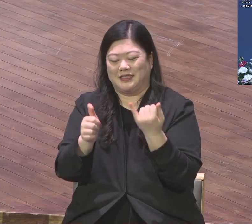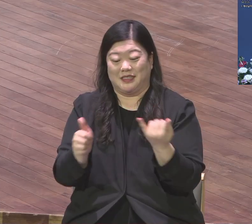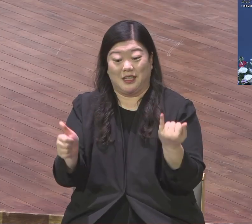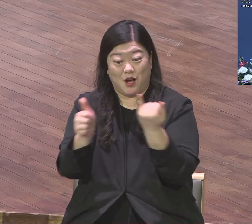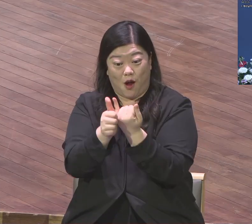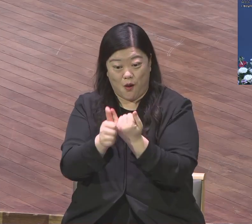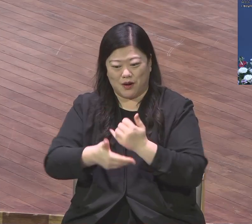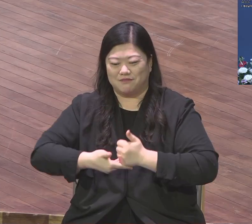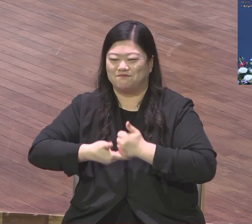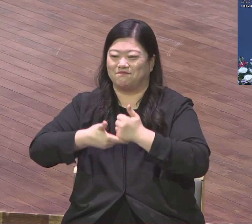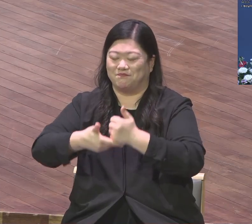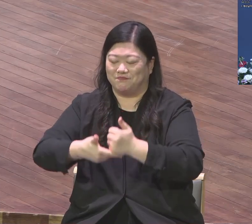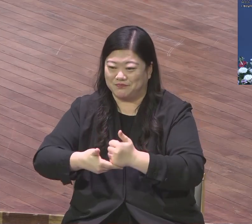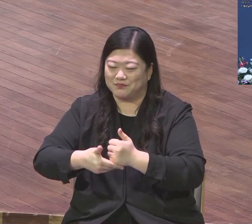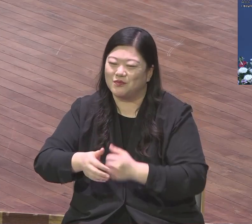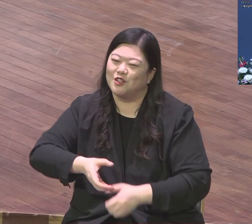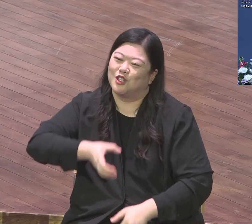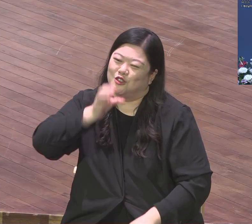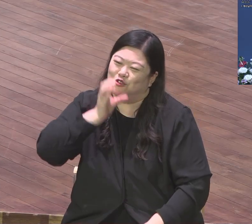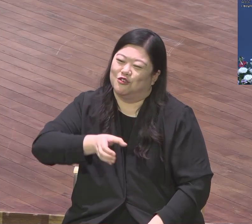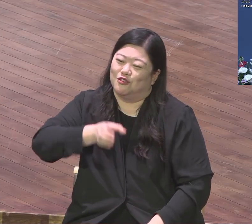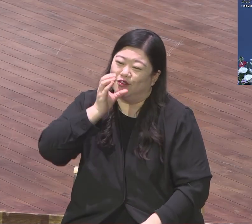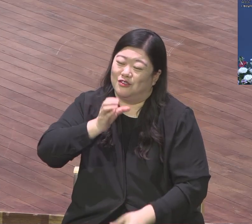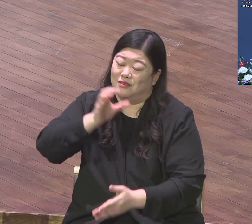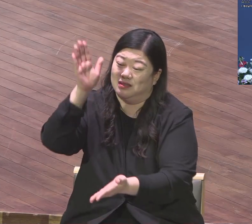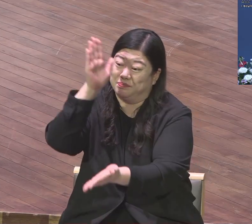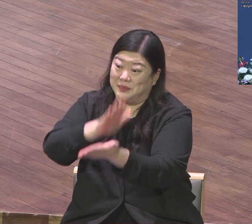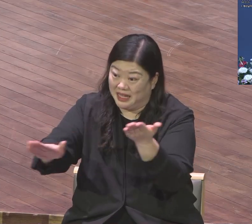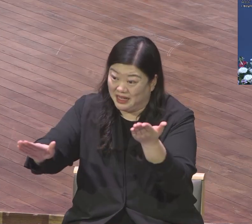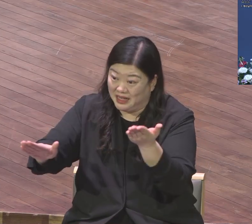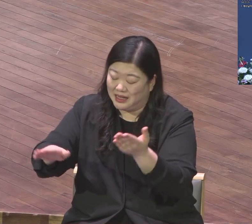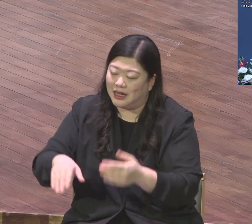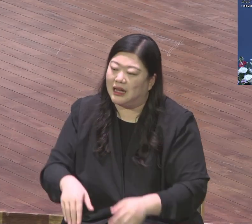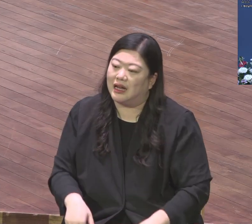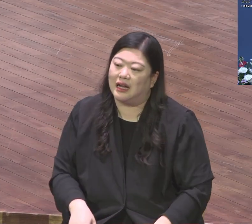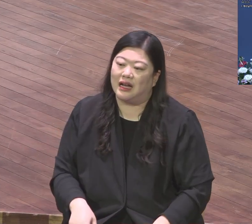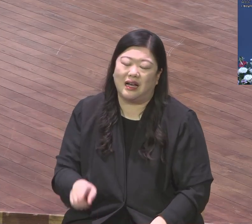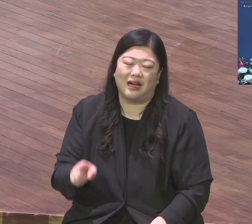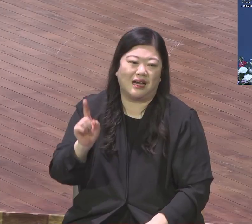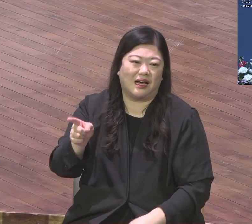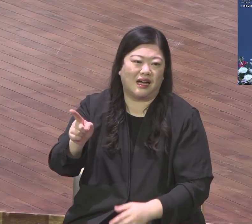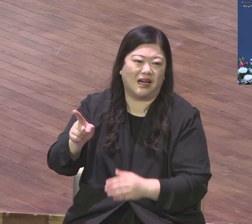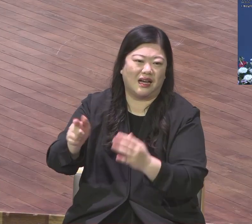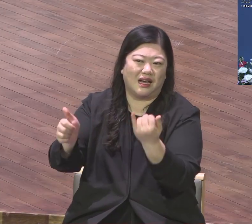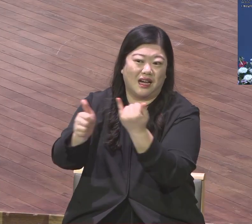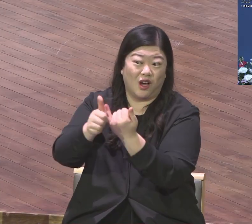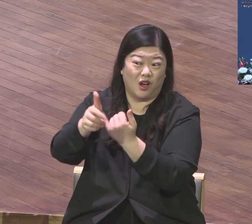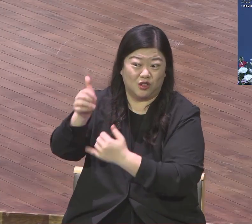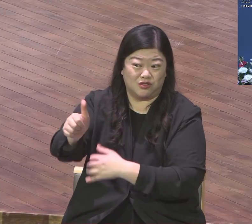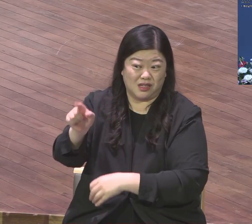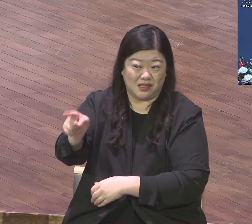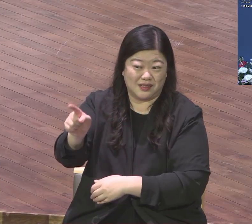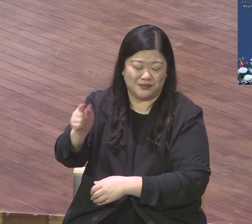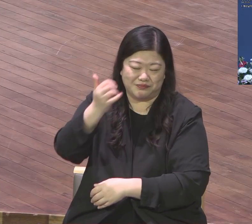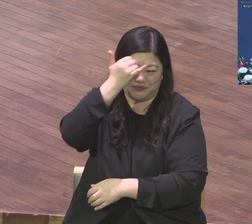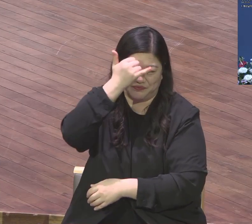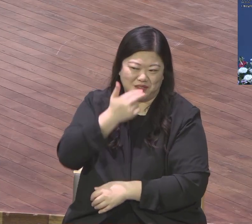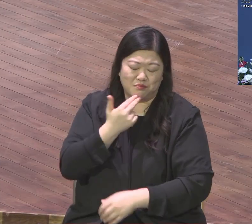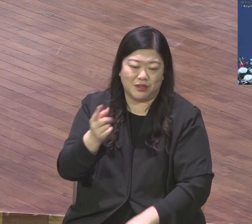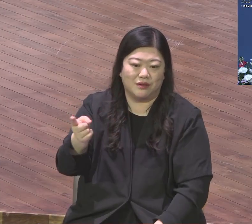이 포도주가 떨어졌다, 이거는 집 주인에게는 치명적인 매우 큰 신뢰입니다.